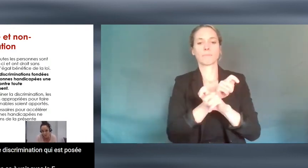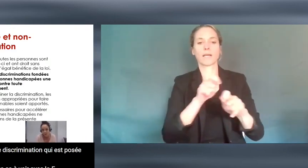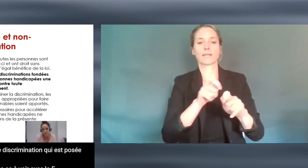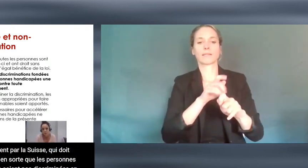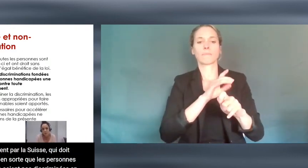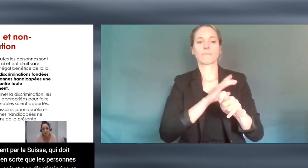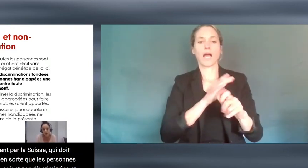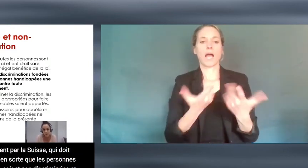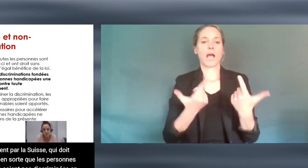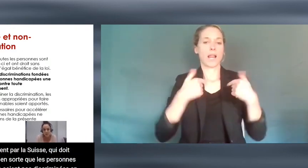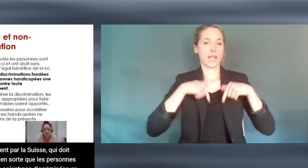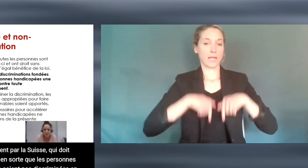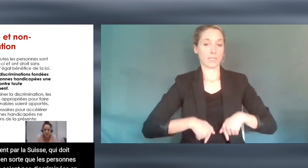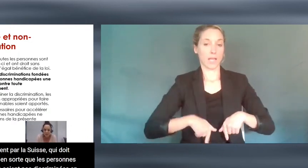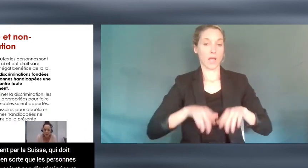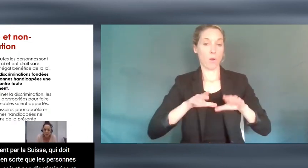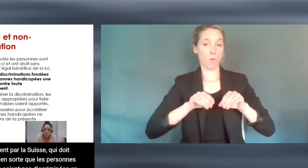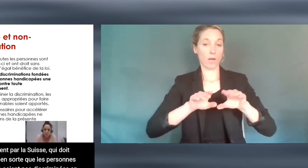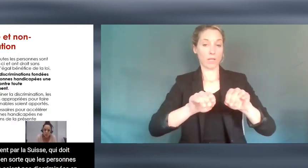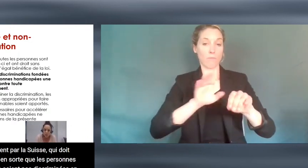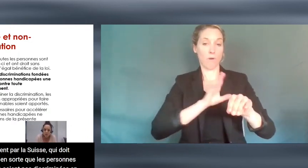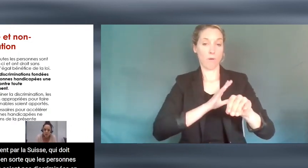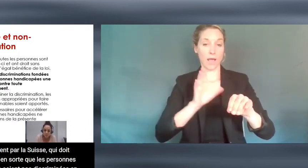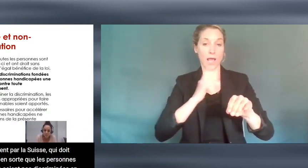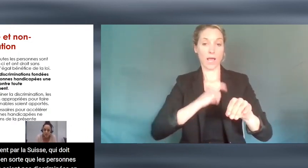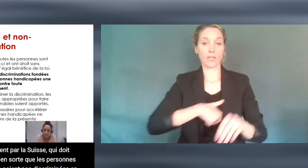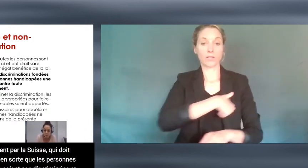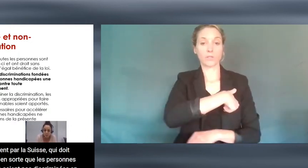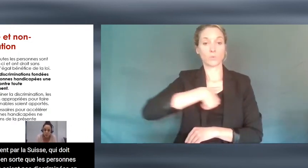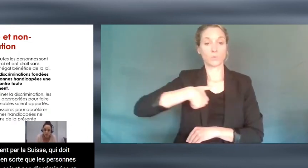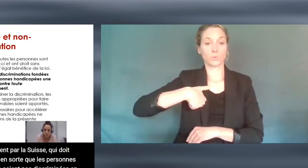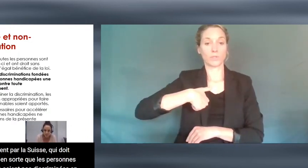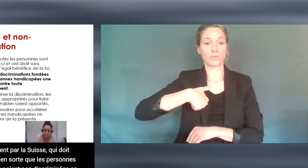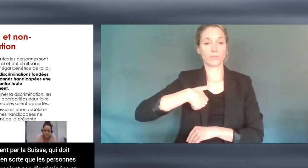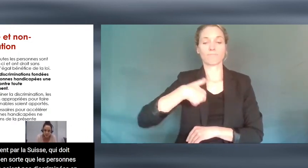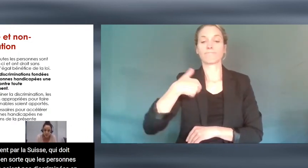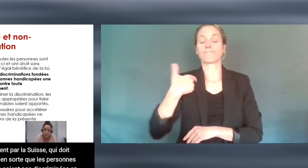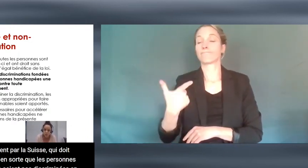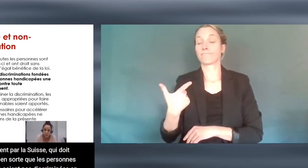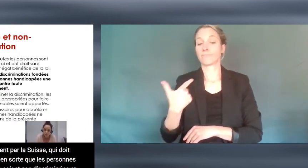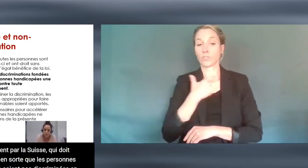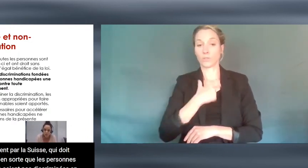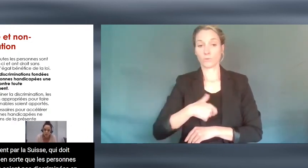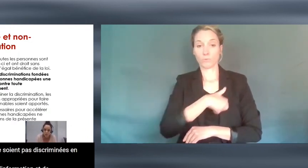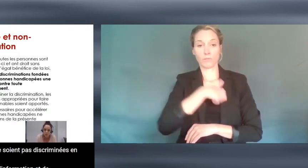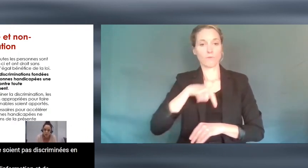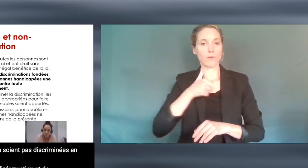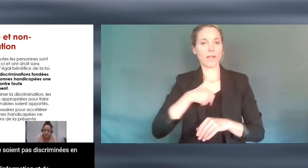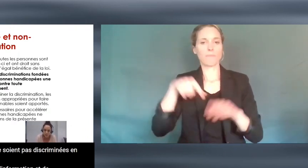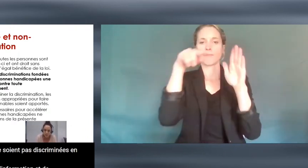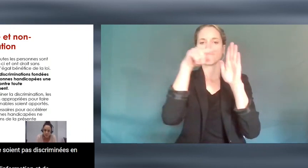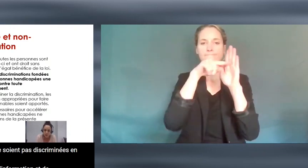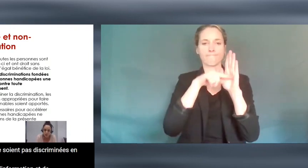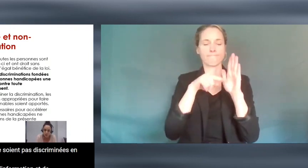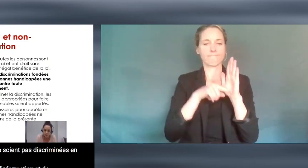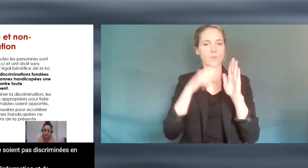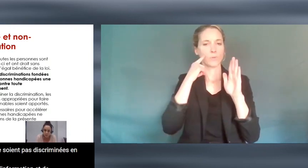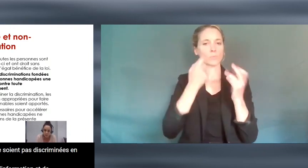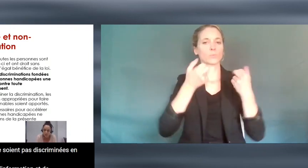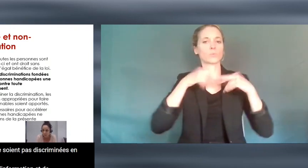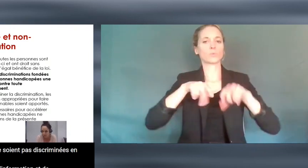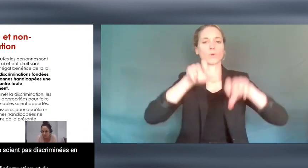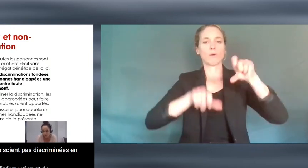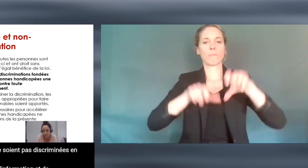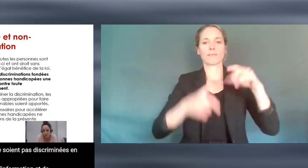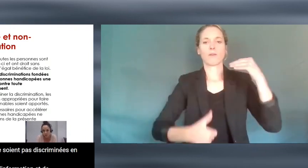l'État, concrètement par la Suisse, qui doit prendre les mesures nécessaires pour faire en sorte que les personnes